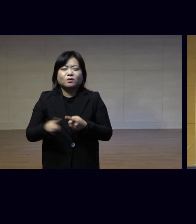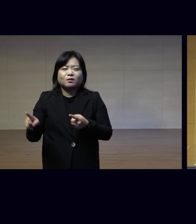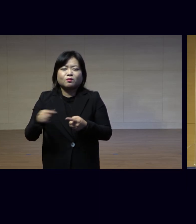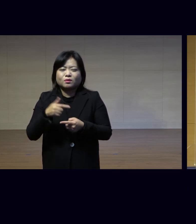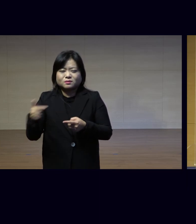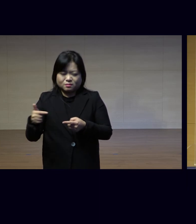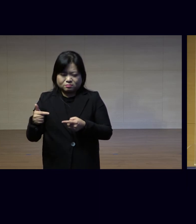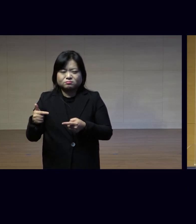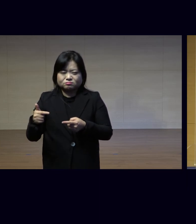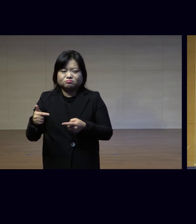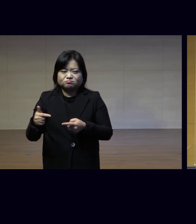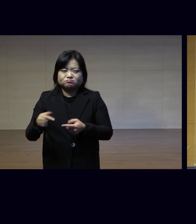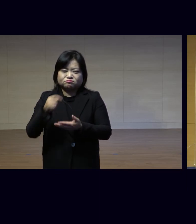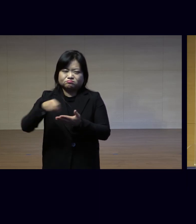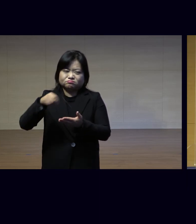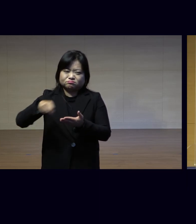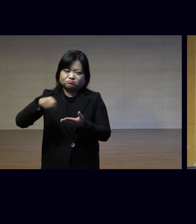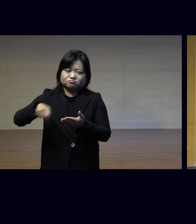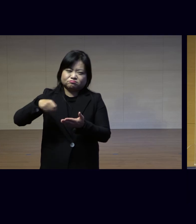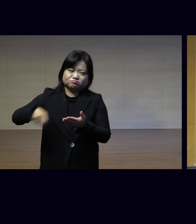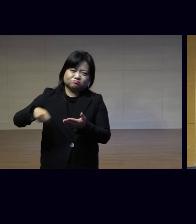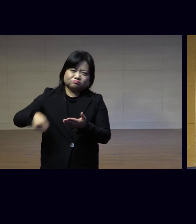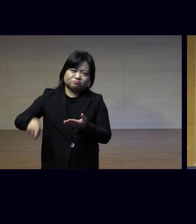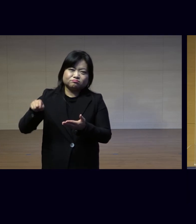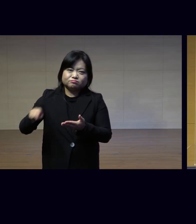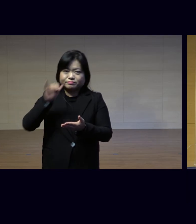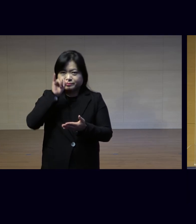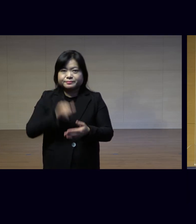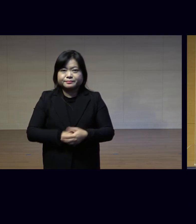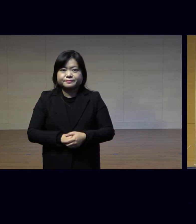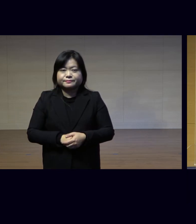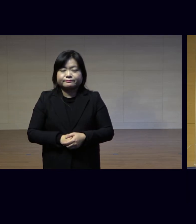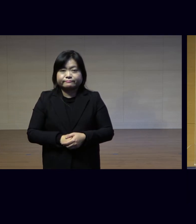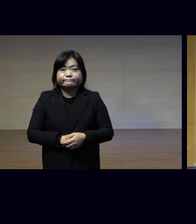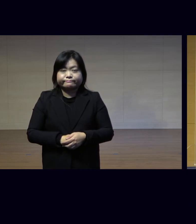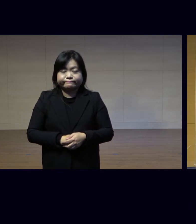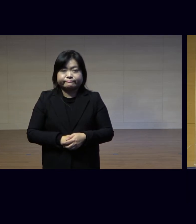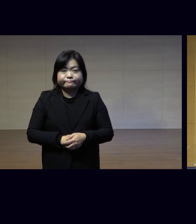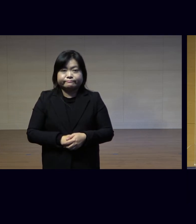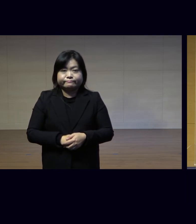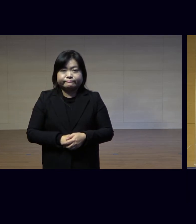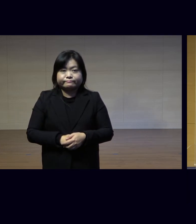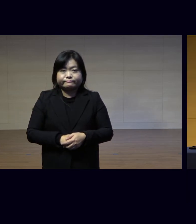담담하게 이렇게 써내려 갔죠. 답이 됐는지 모르겠습니다.